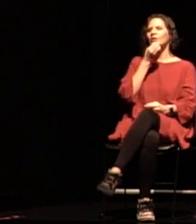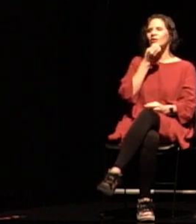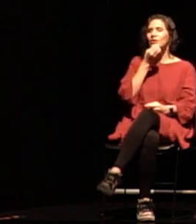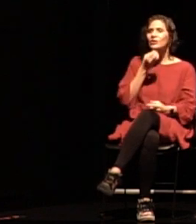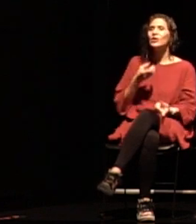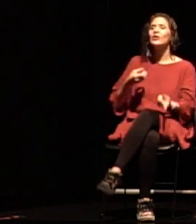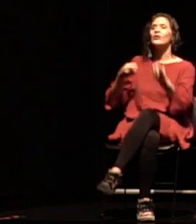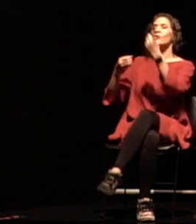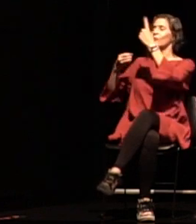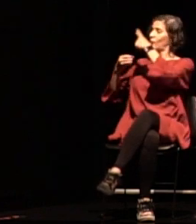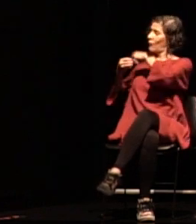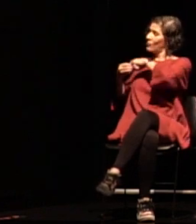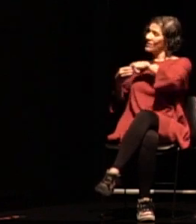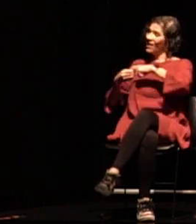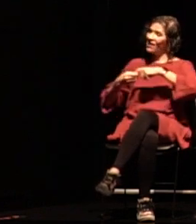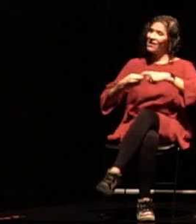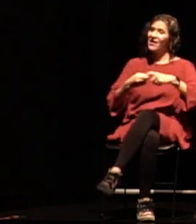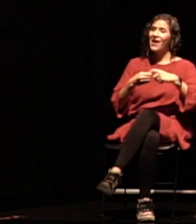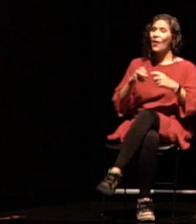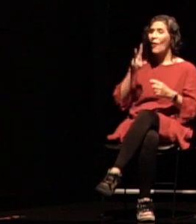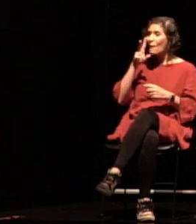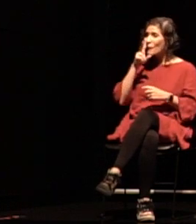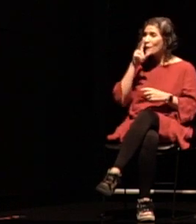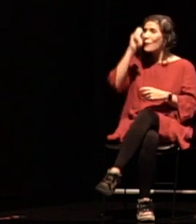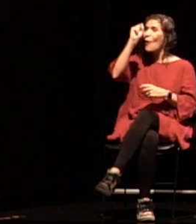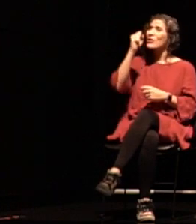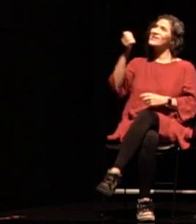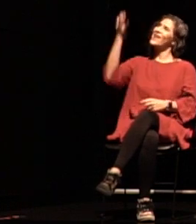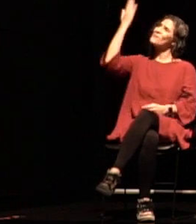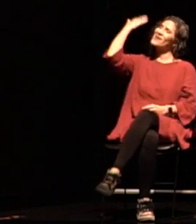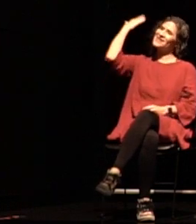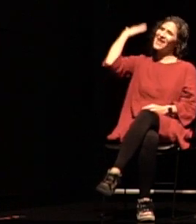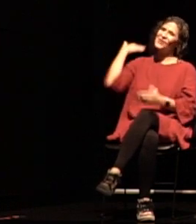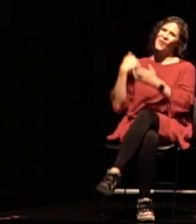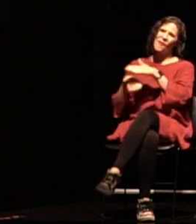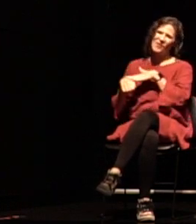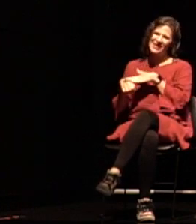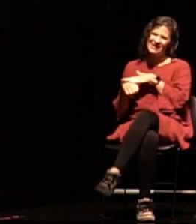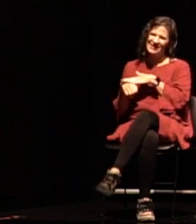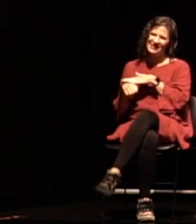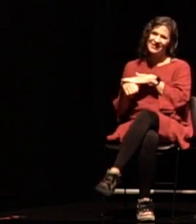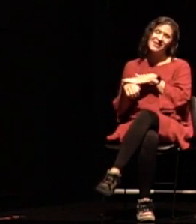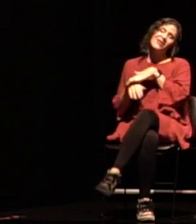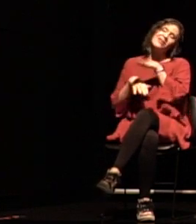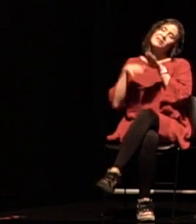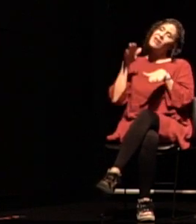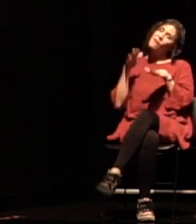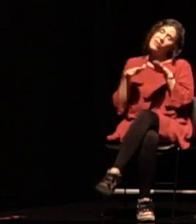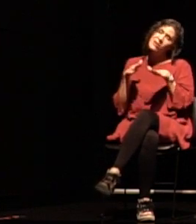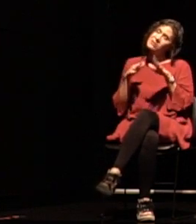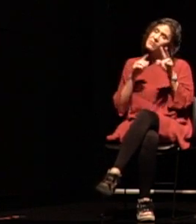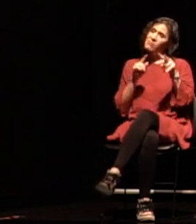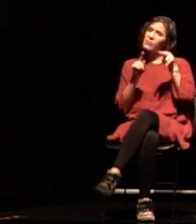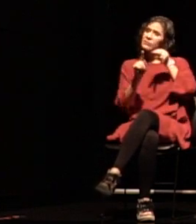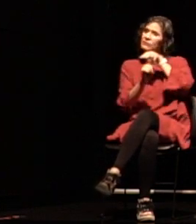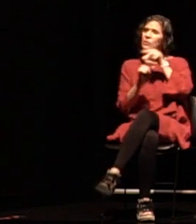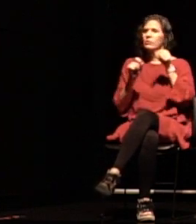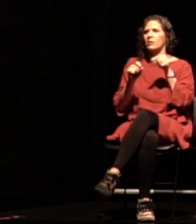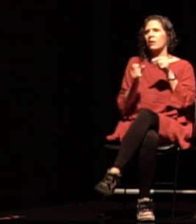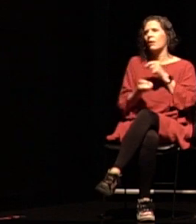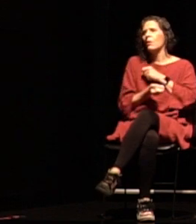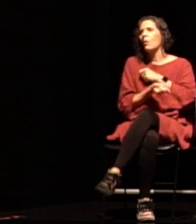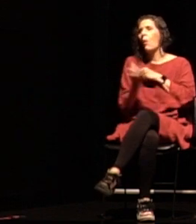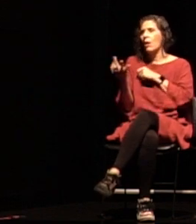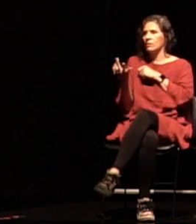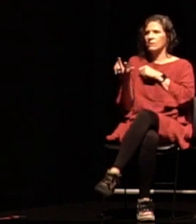com a intensidade que foram as nossas conversas. Talvez, no ponto de vista da quantidade,